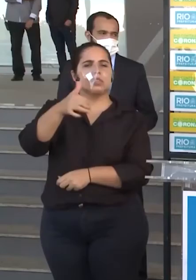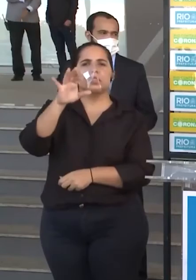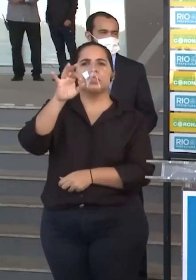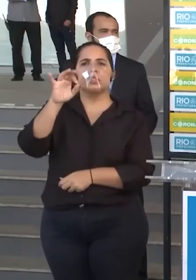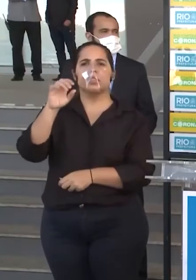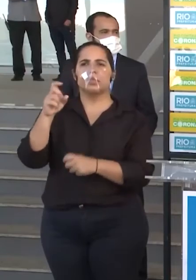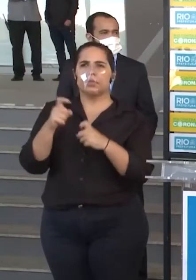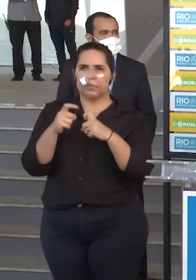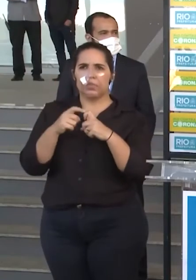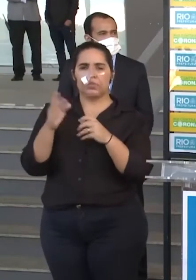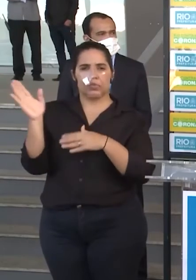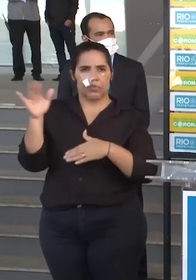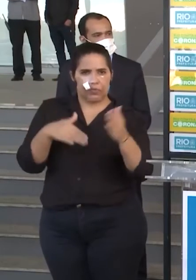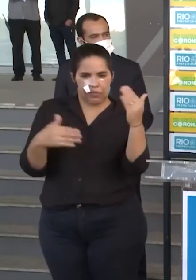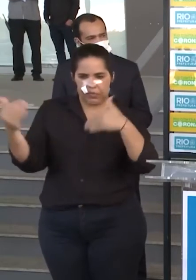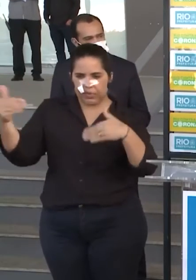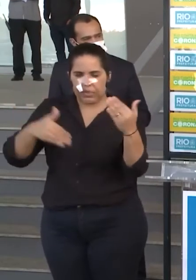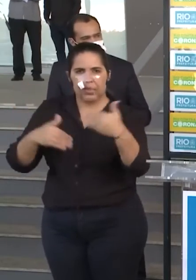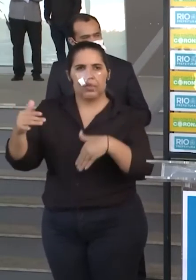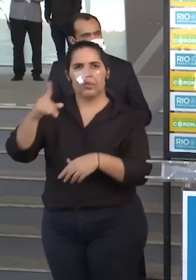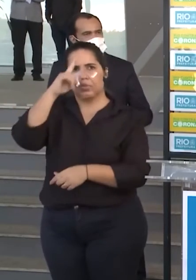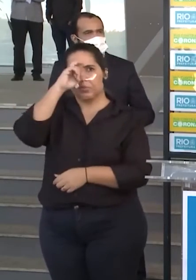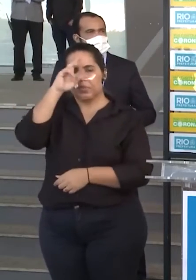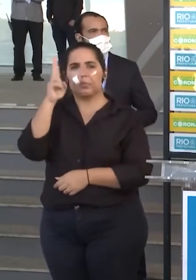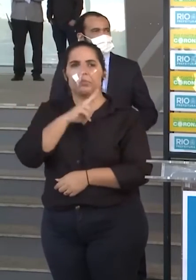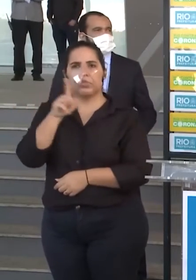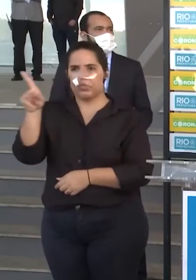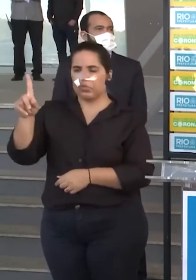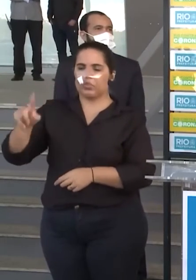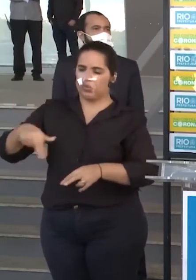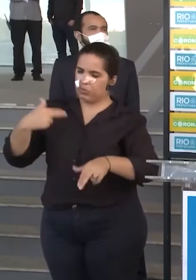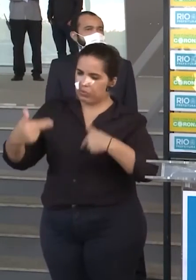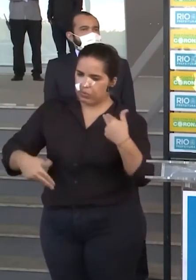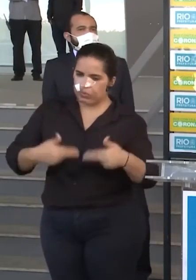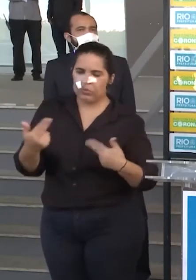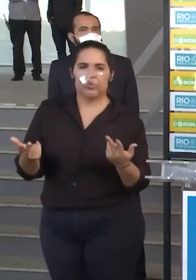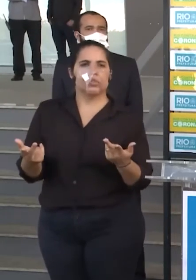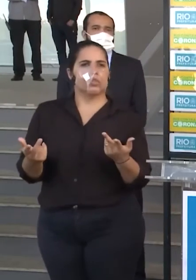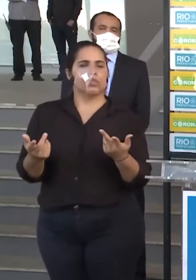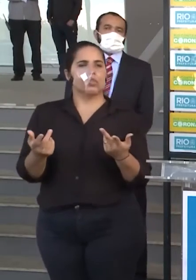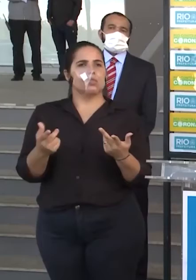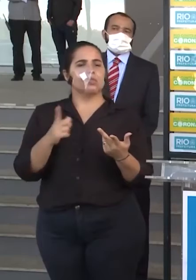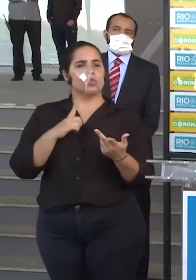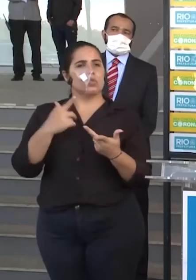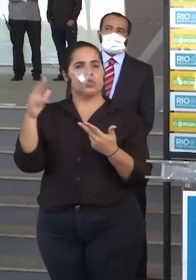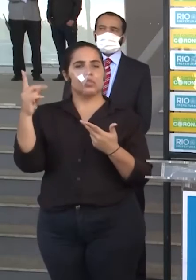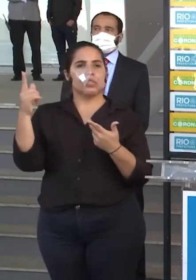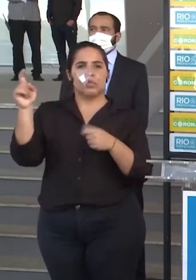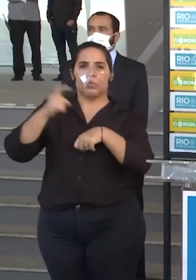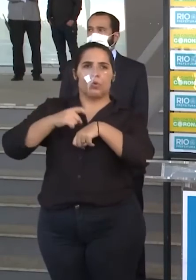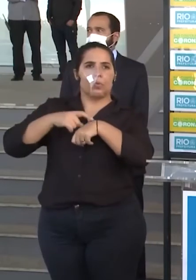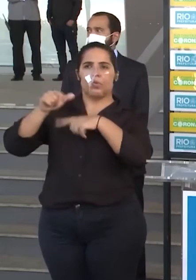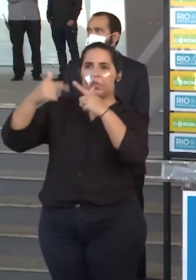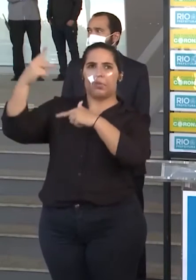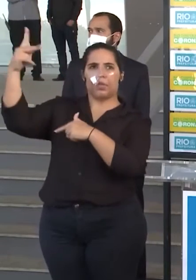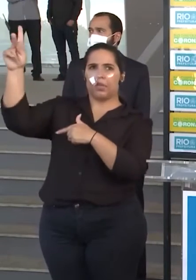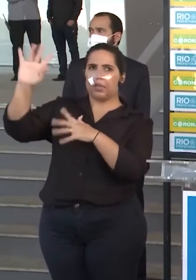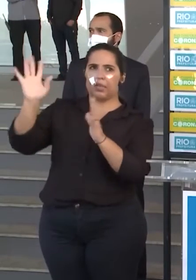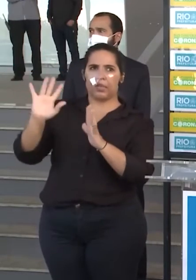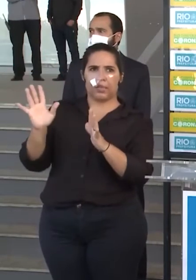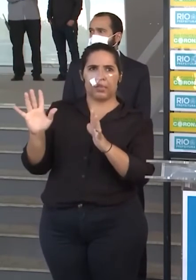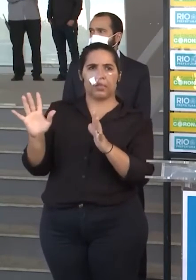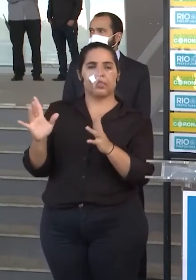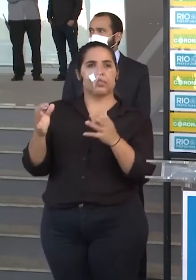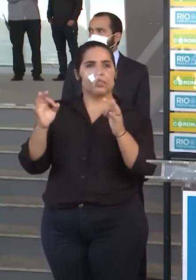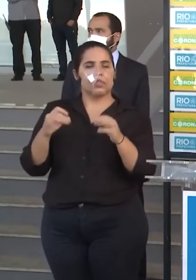médicos vieram de hospitais de emergência. Eram cirurgiões, anestesiologistas, que no momento não estavam exercendo sua carga de